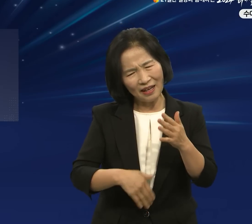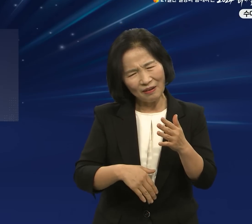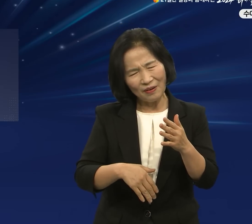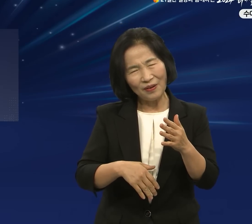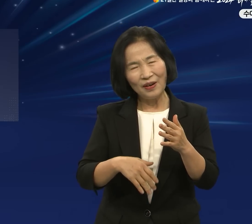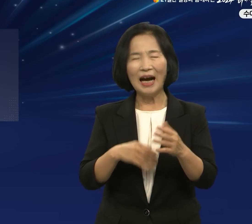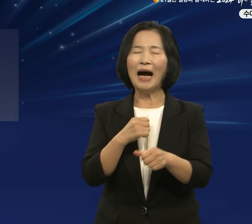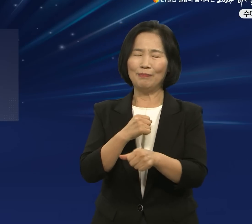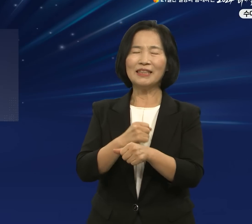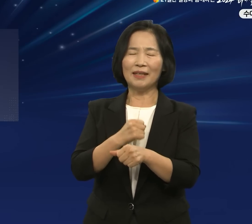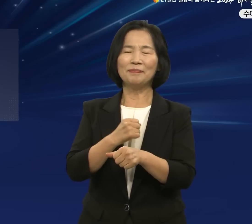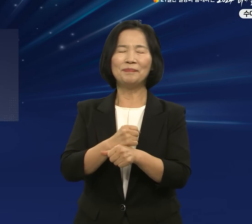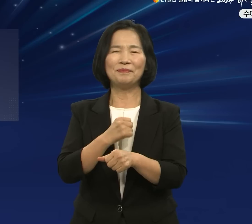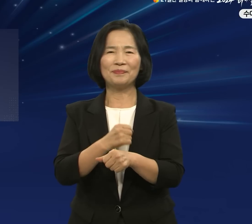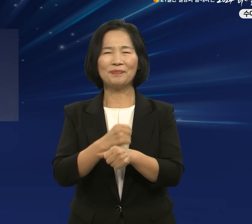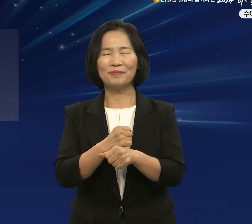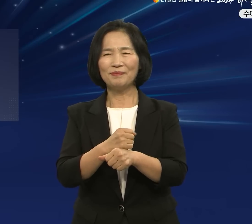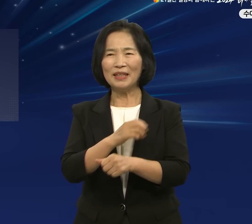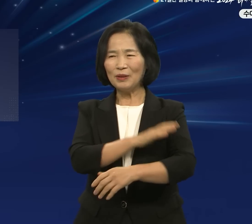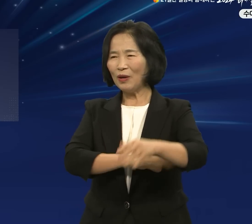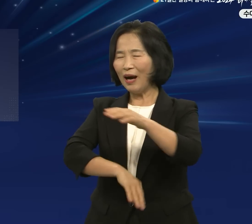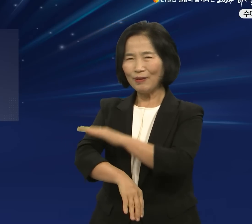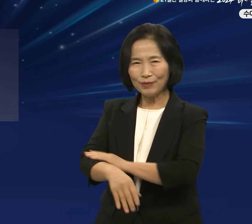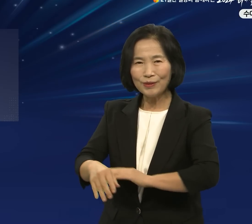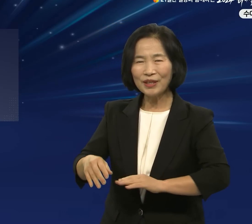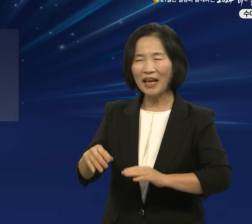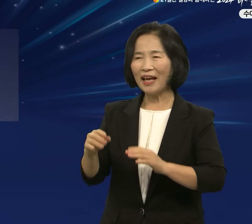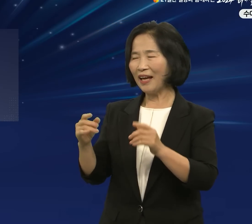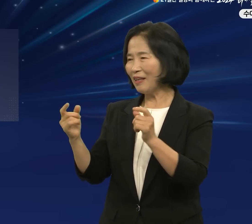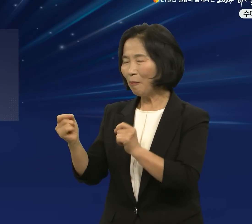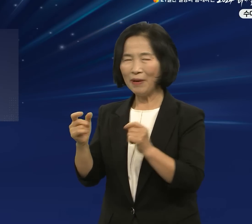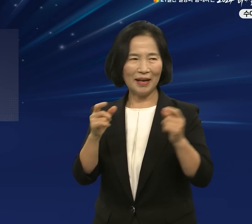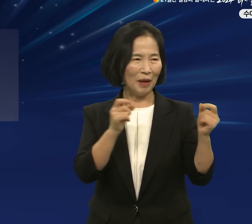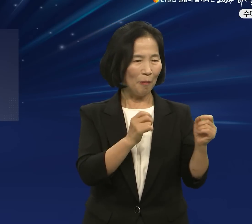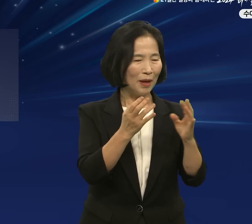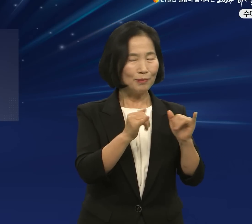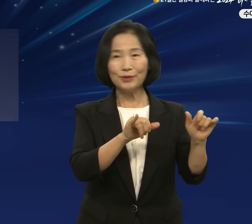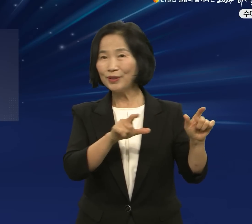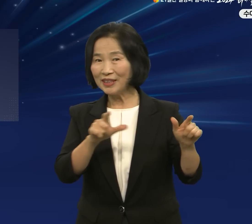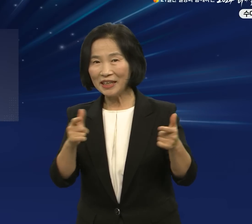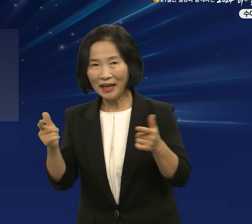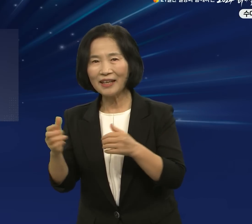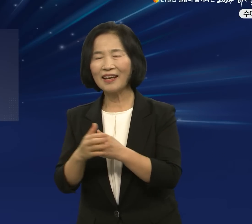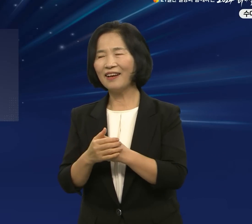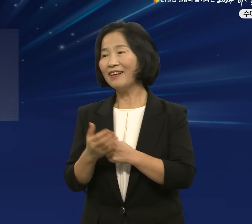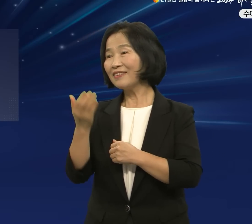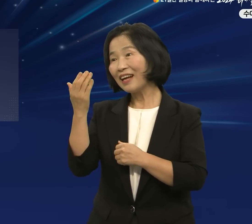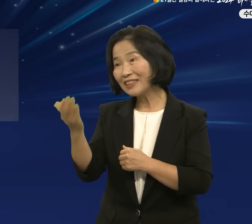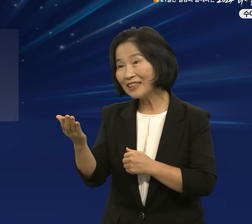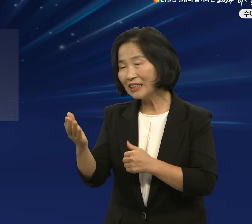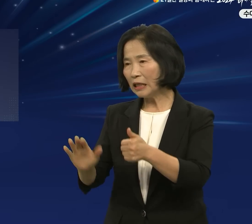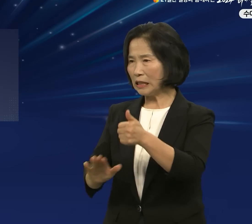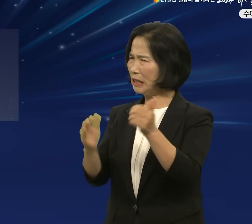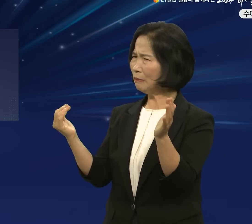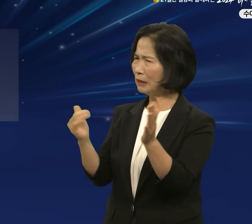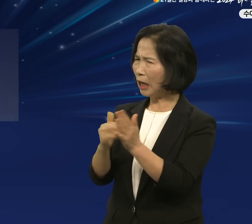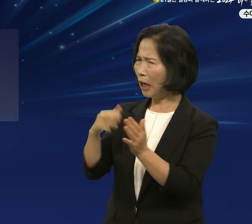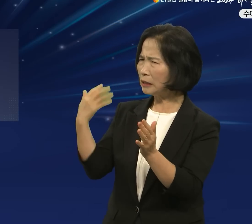없네요. 좌우에 계시는 분 바라보시면서 당신은 그림자도